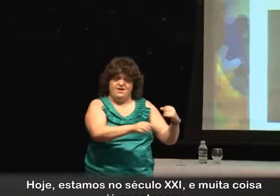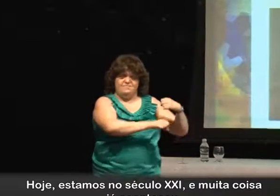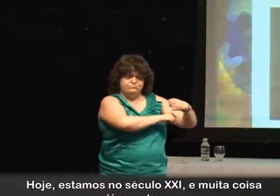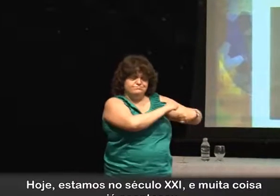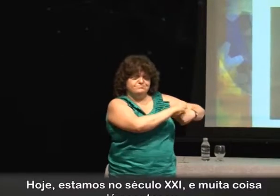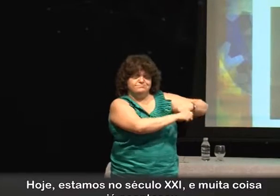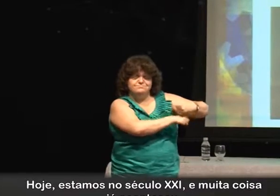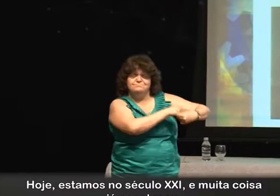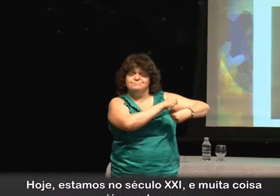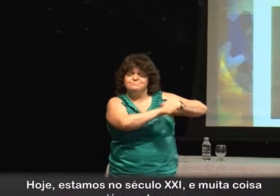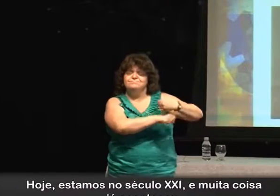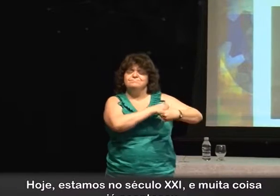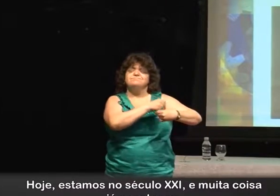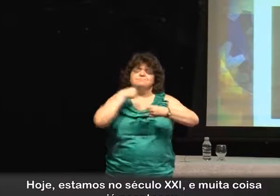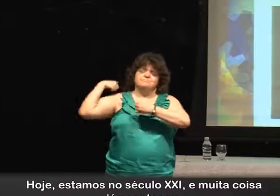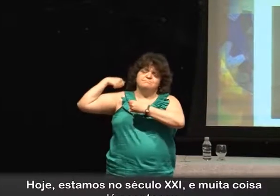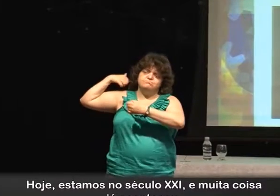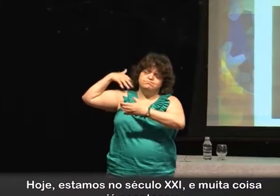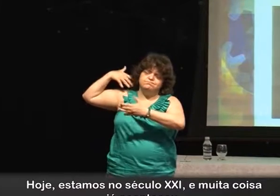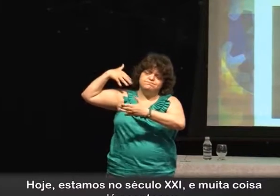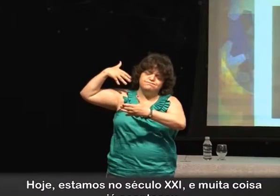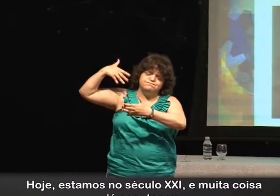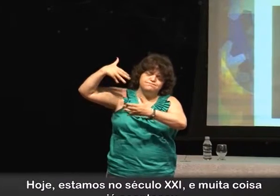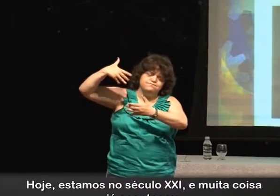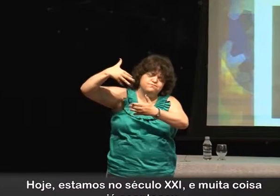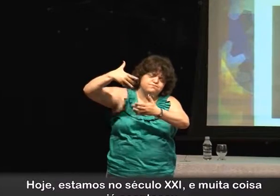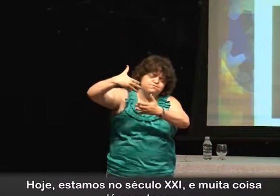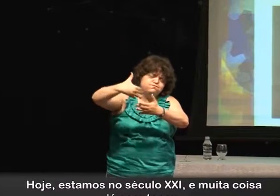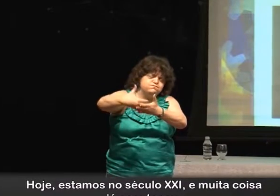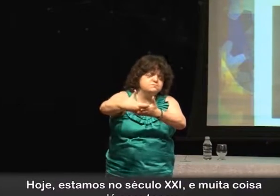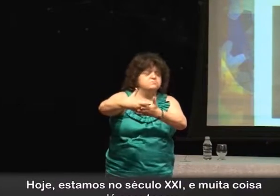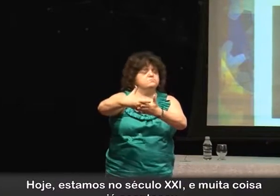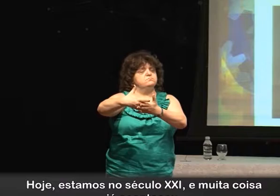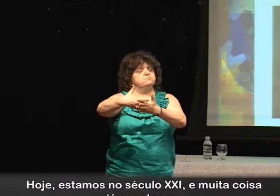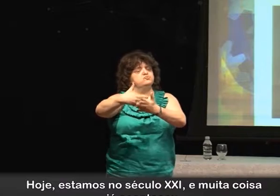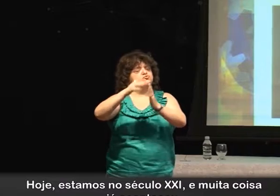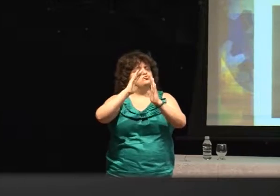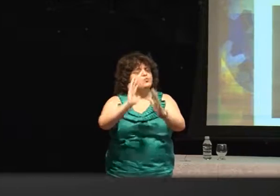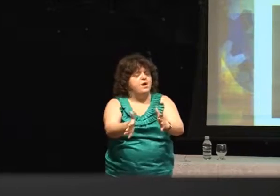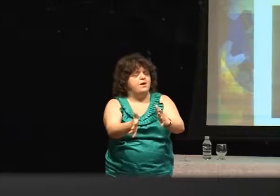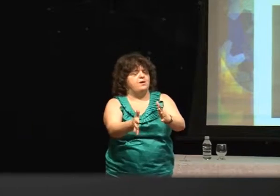Hoje, estamos no século XXI e muita coisa já aconteceu.